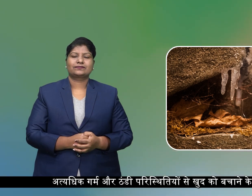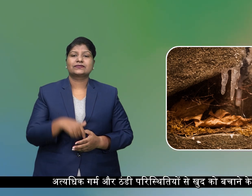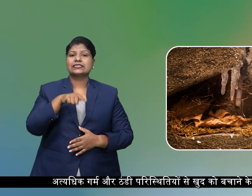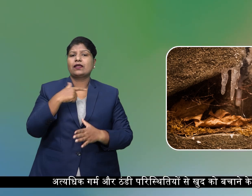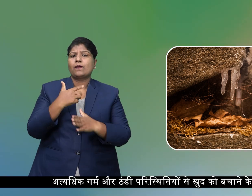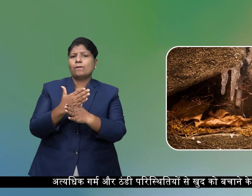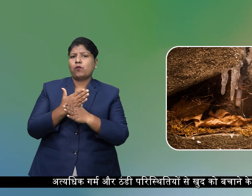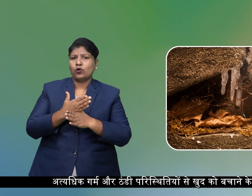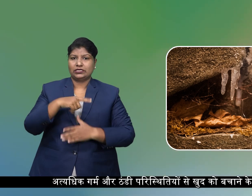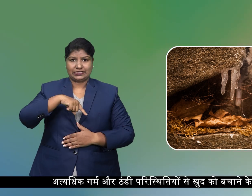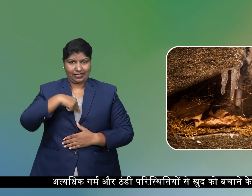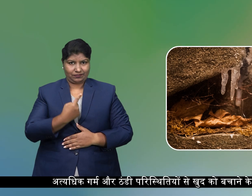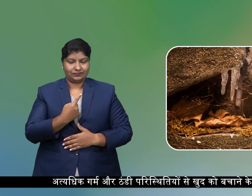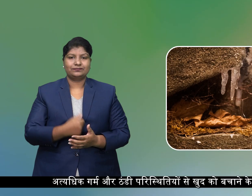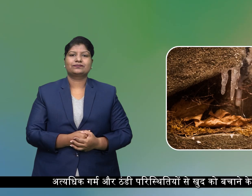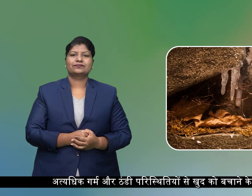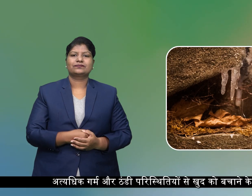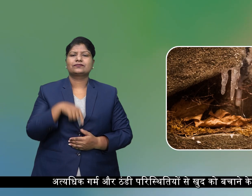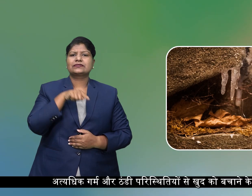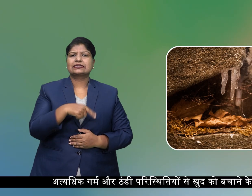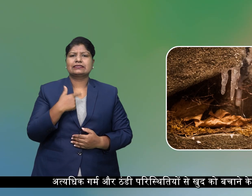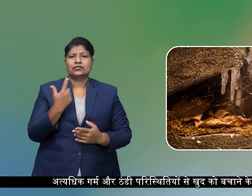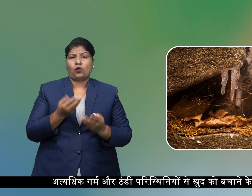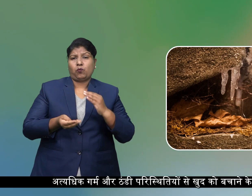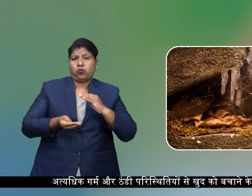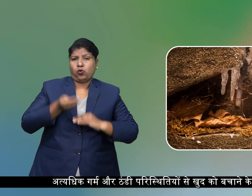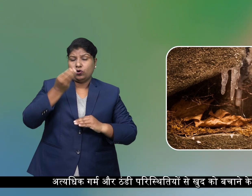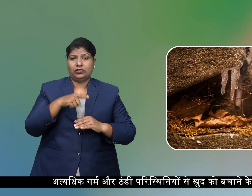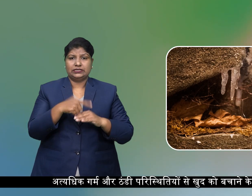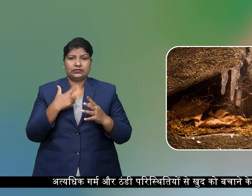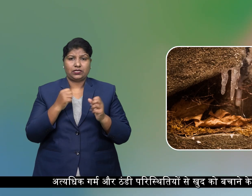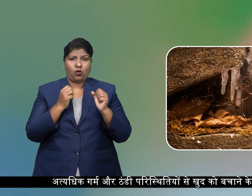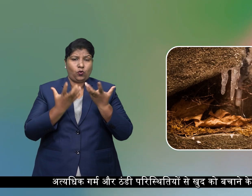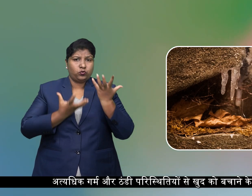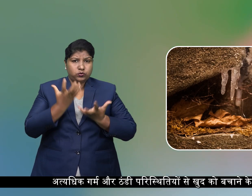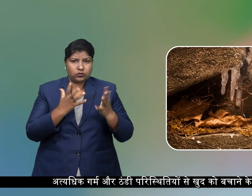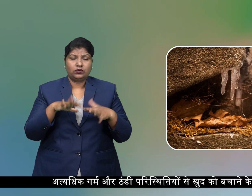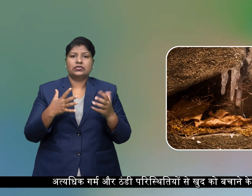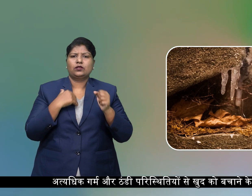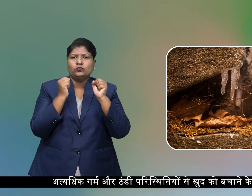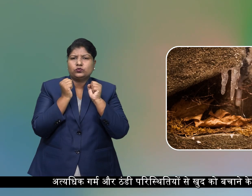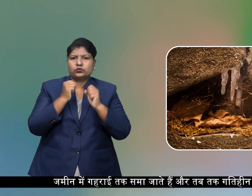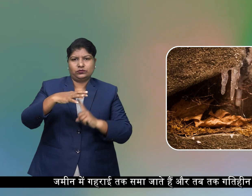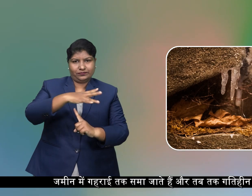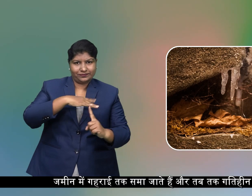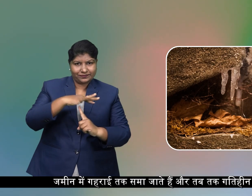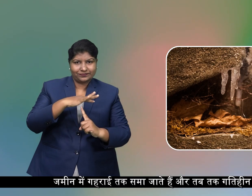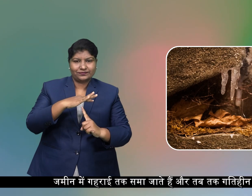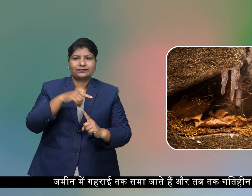अत्यधिक गर्म और ठंडी परिस्थितियों से खुद को बचाने के लिए वे जमीन में